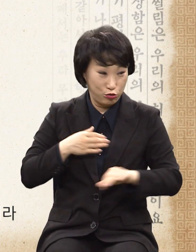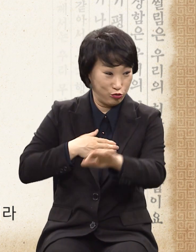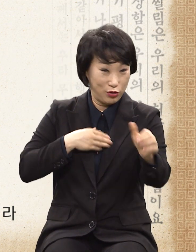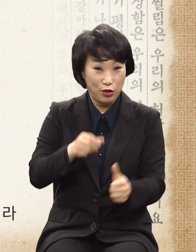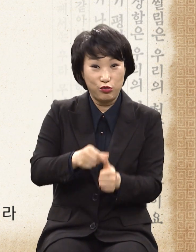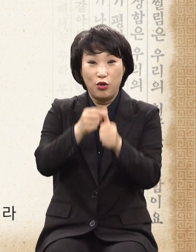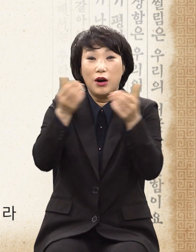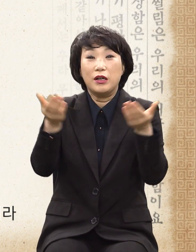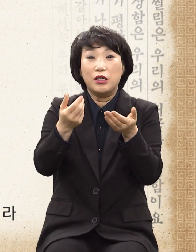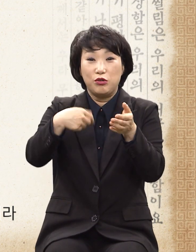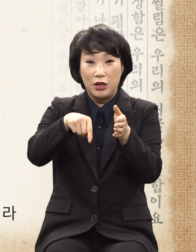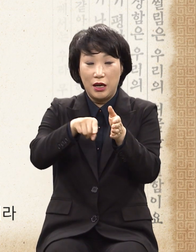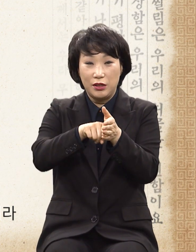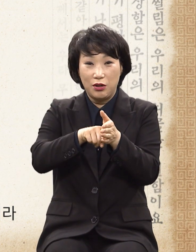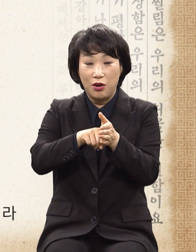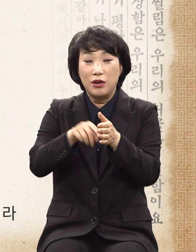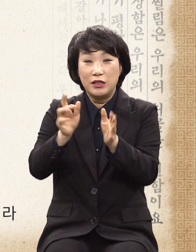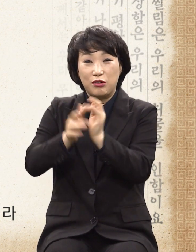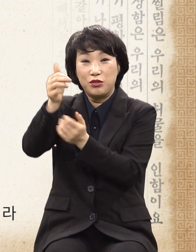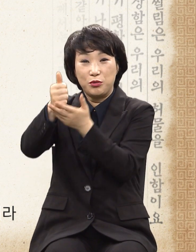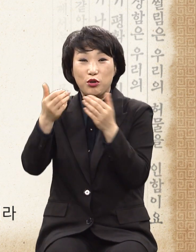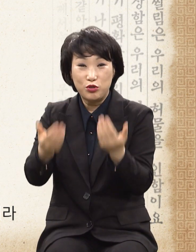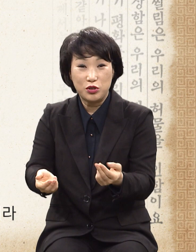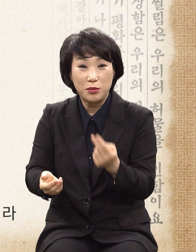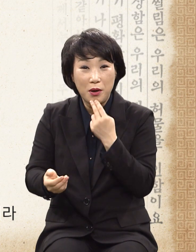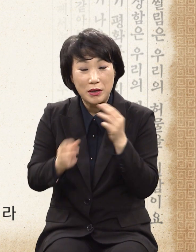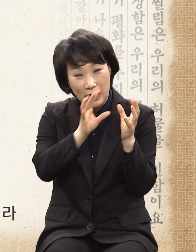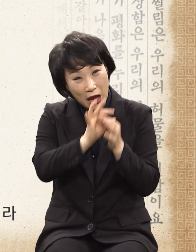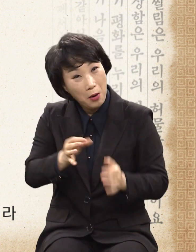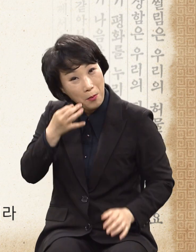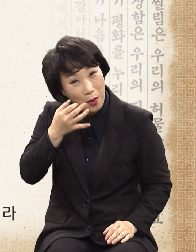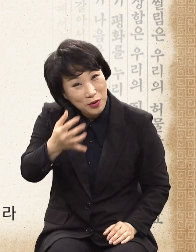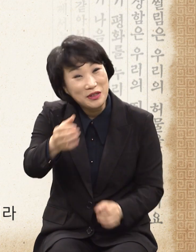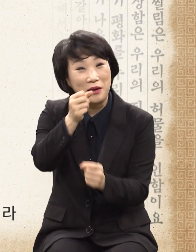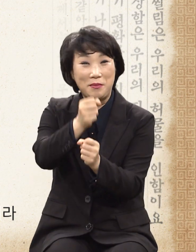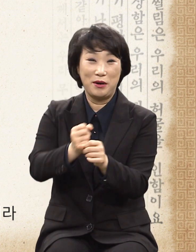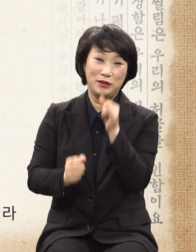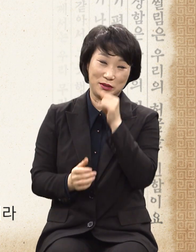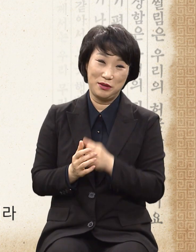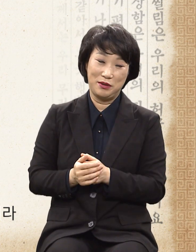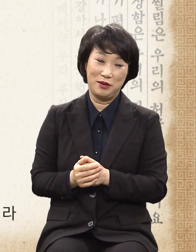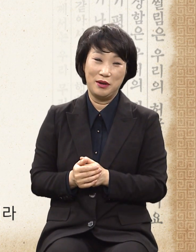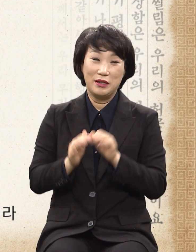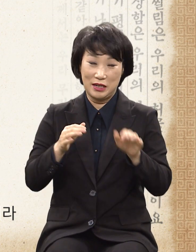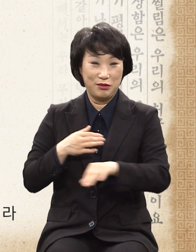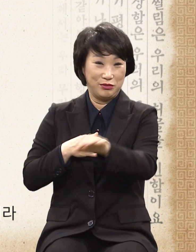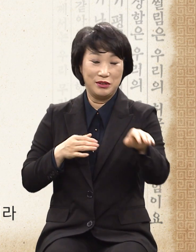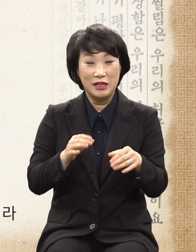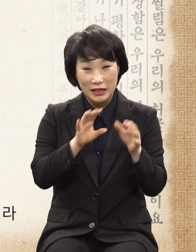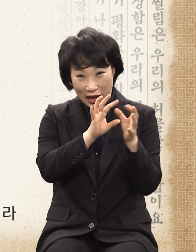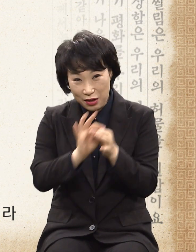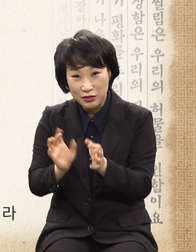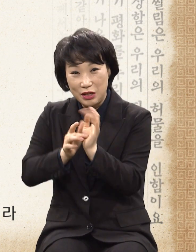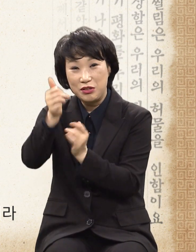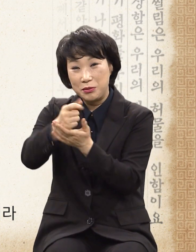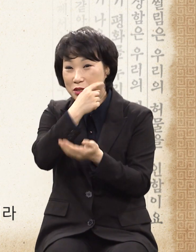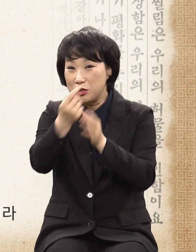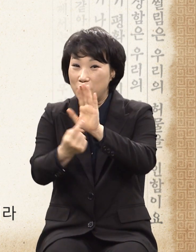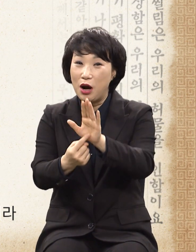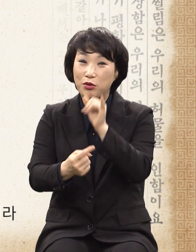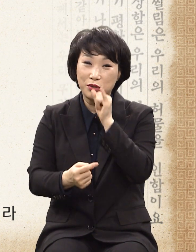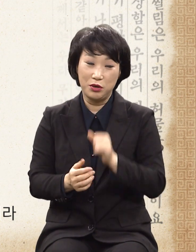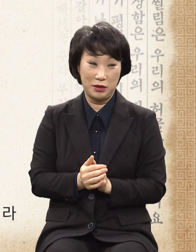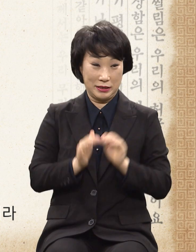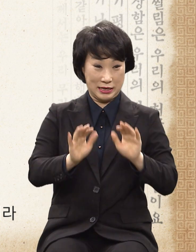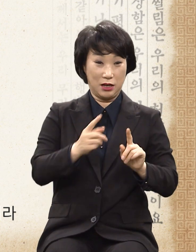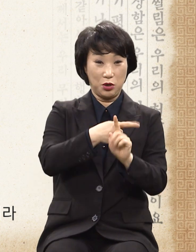구원 사역을 위해서 쉼없이 재현하게 하셨고 쉼없이 증거하게 하셨으니 교회가